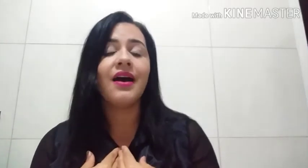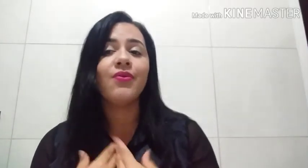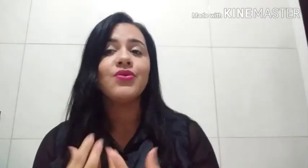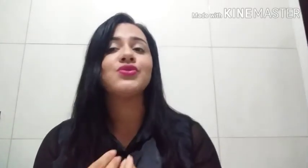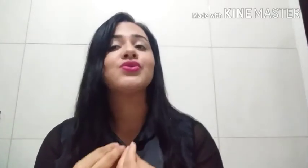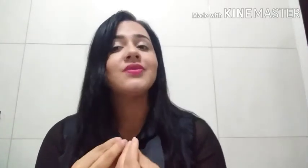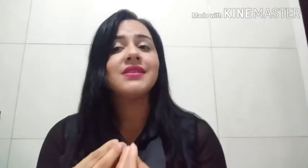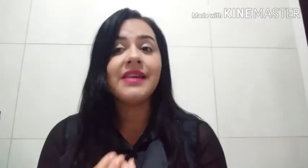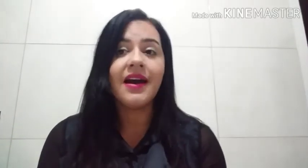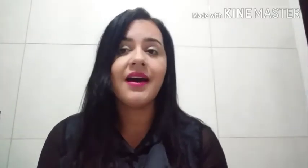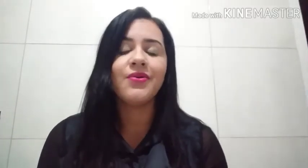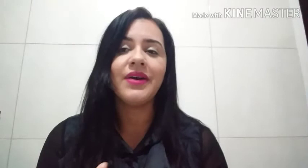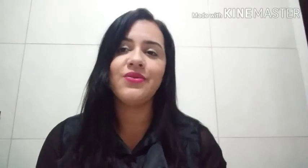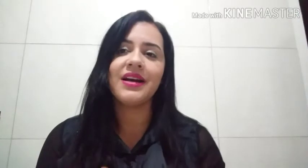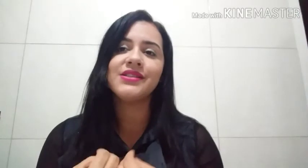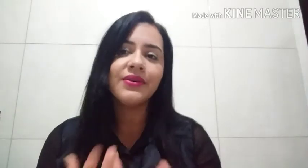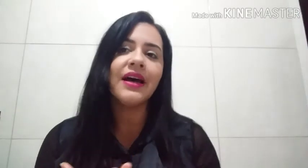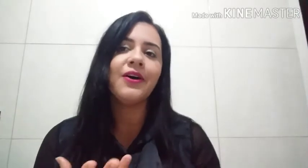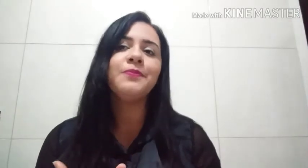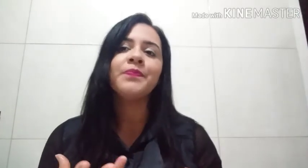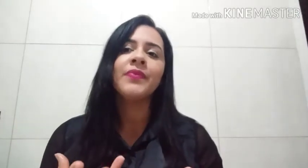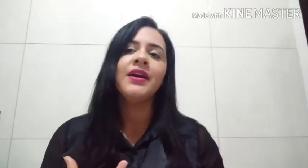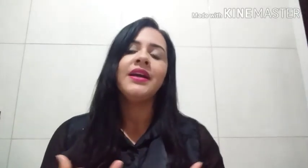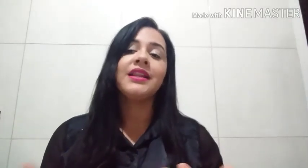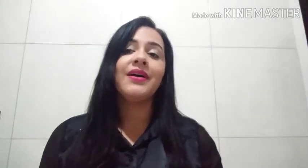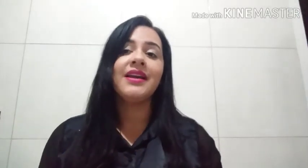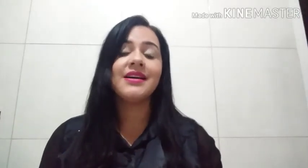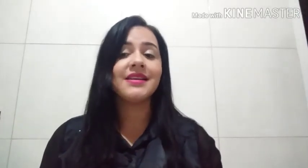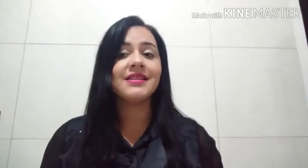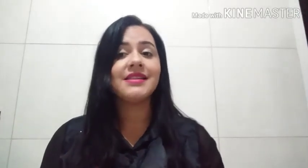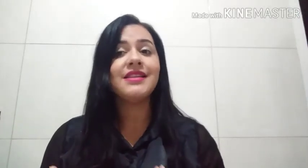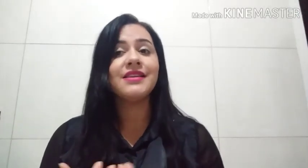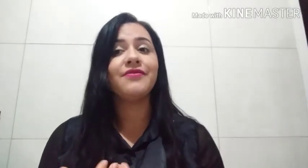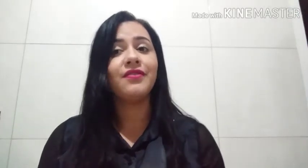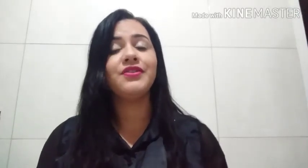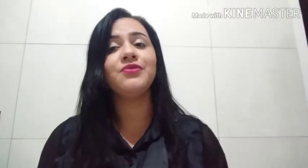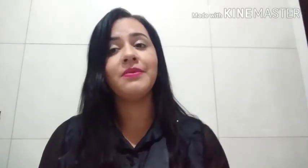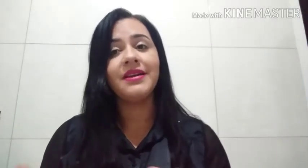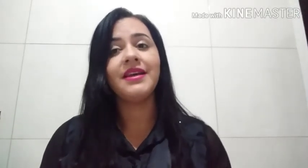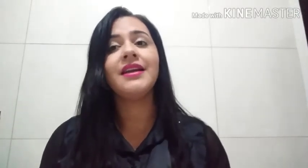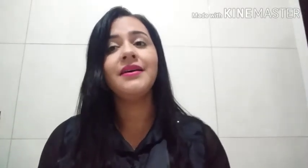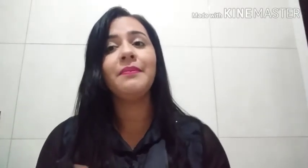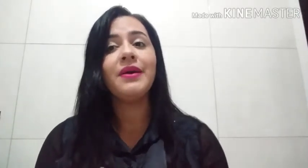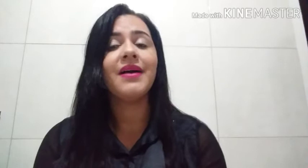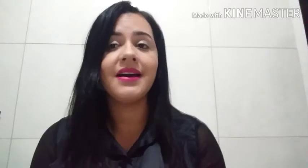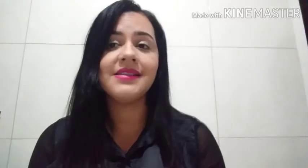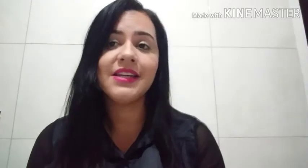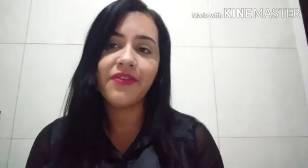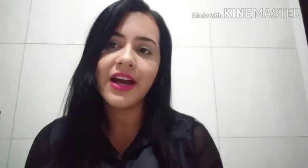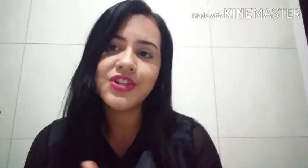emocional, social, educacional. Então, a criança ela se desenvolve de uma maneira bem mais